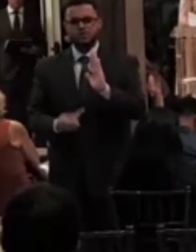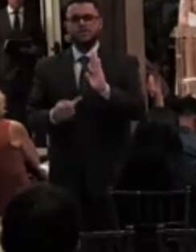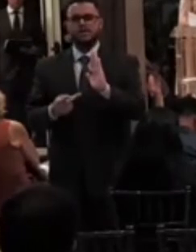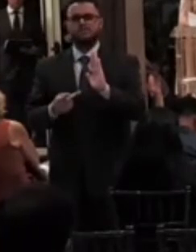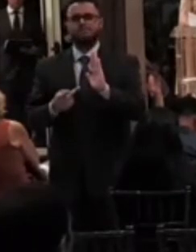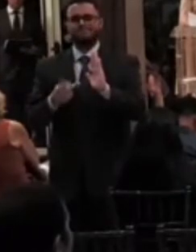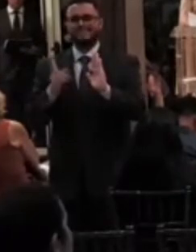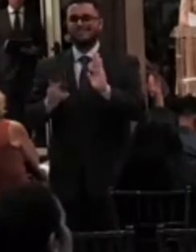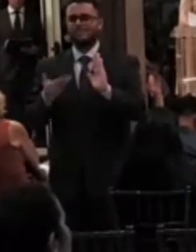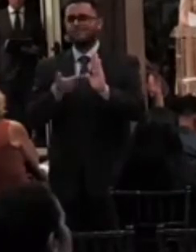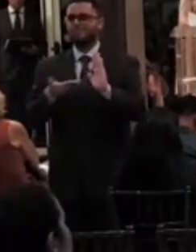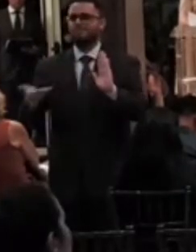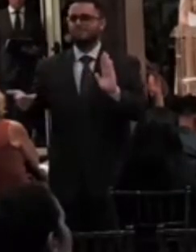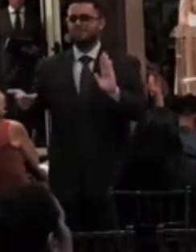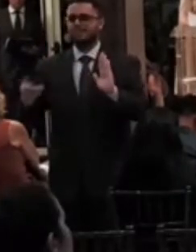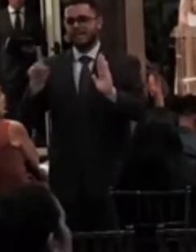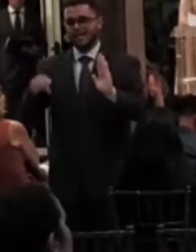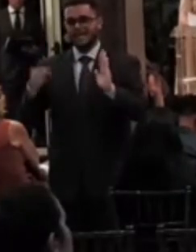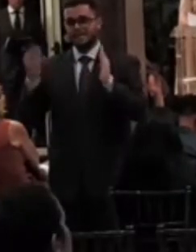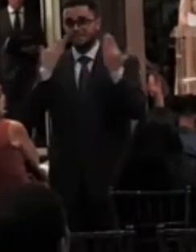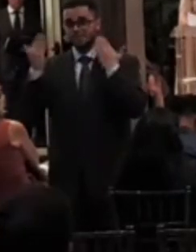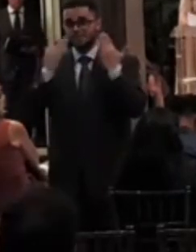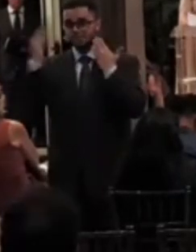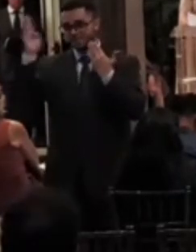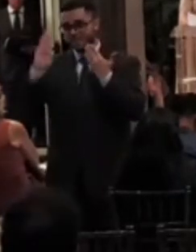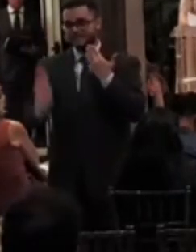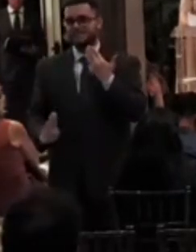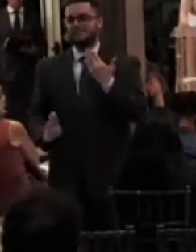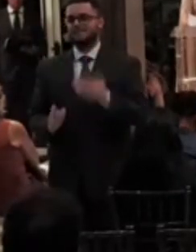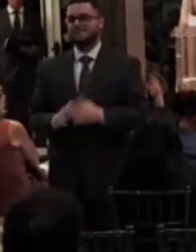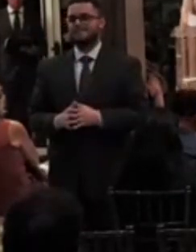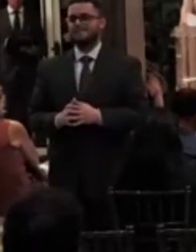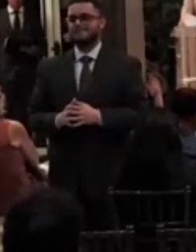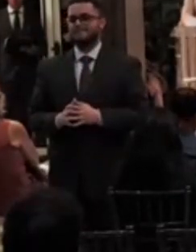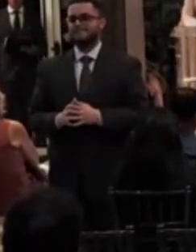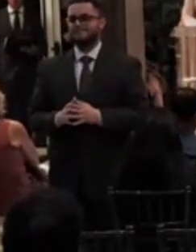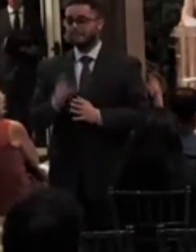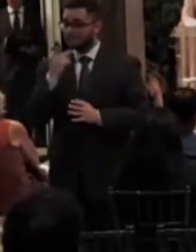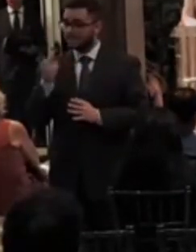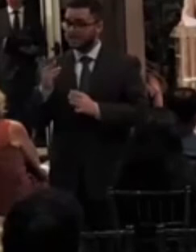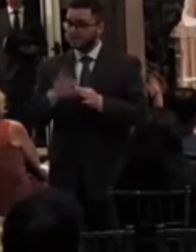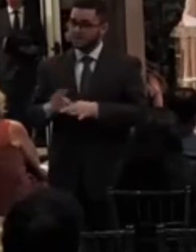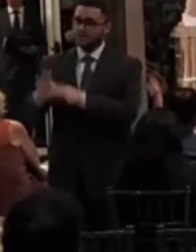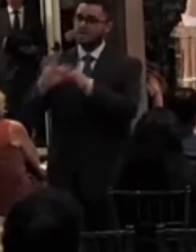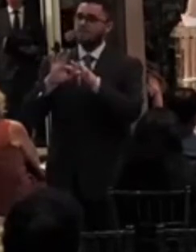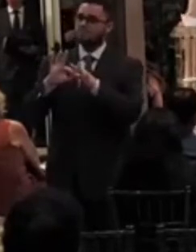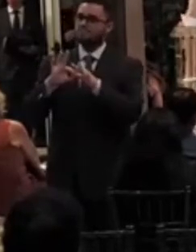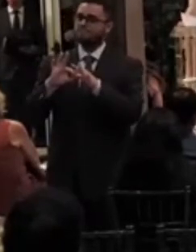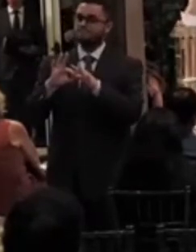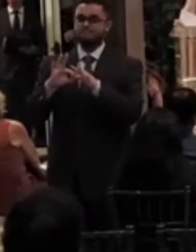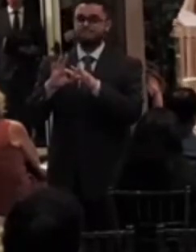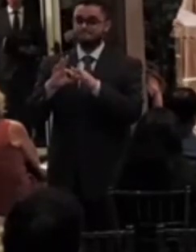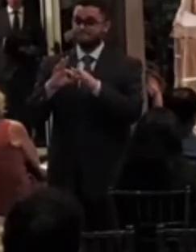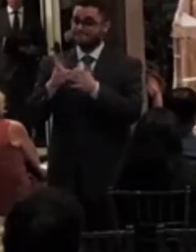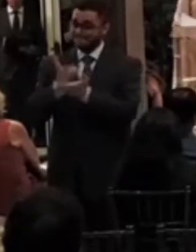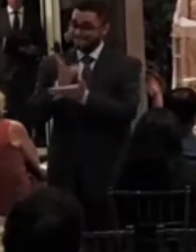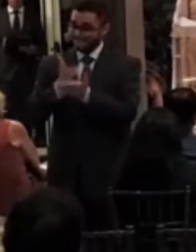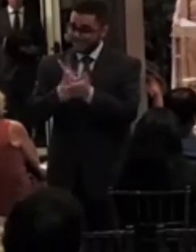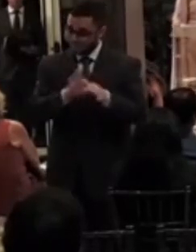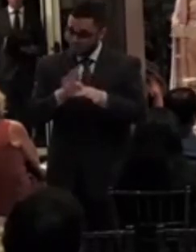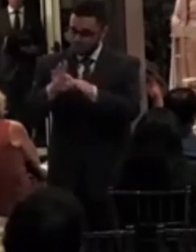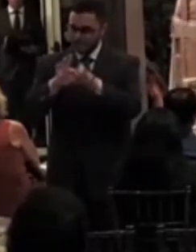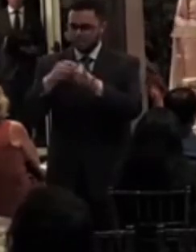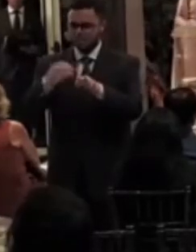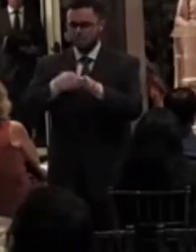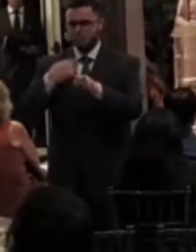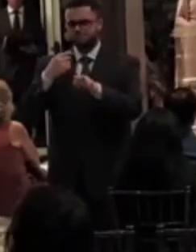esse chamado Psicologia Brasileira. Falei de união, e é essa união que me confere a